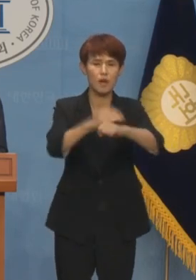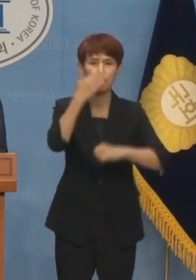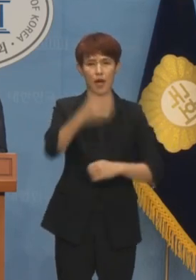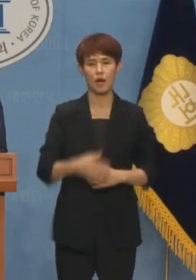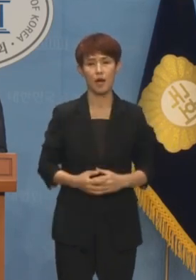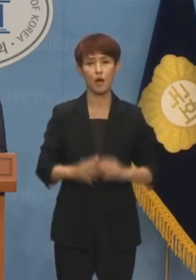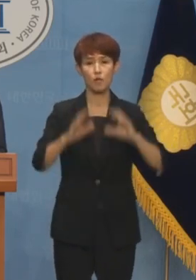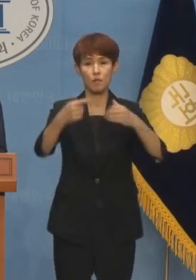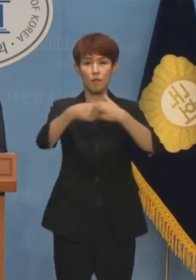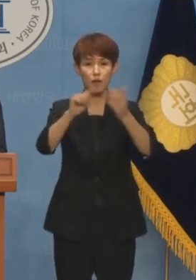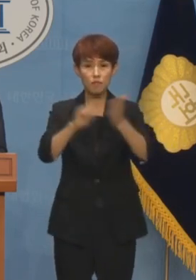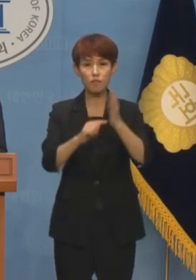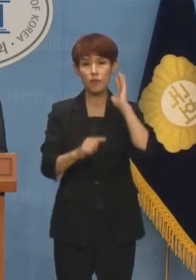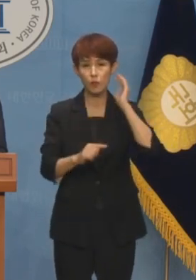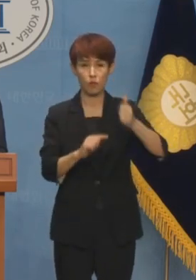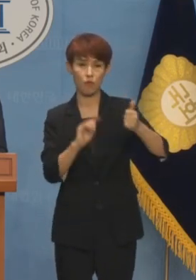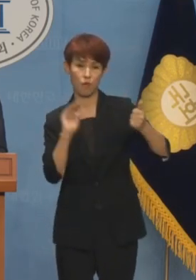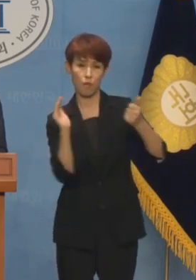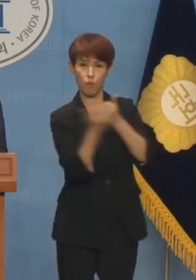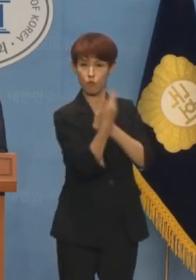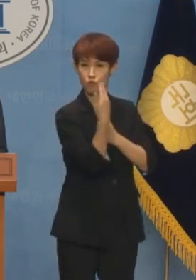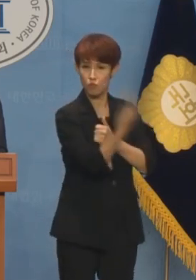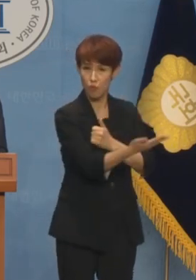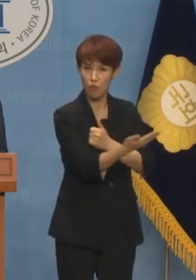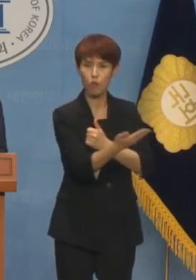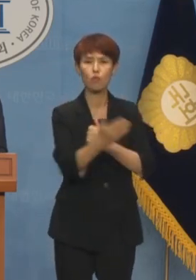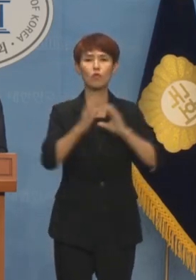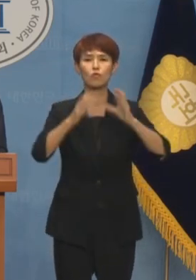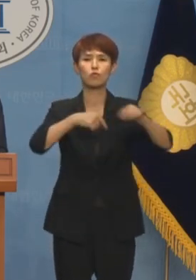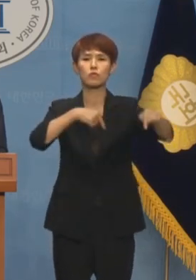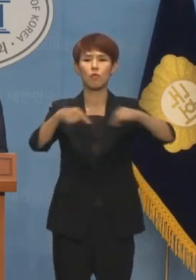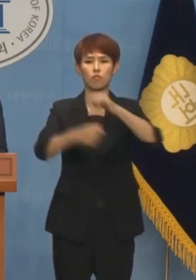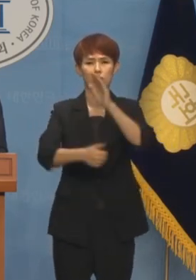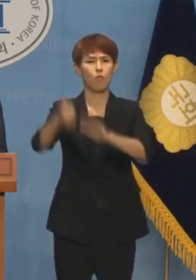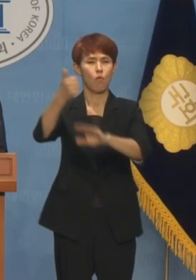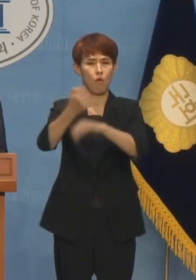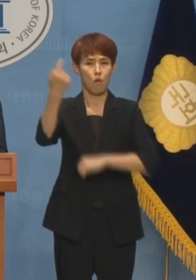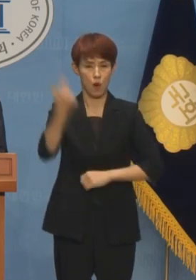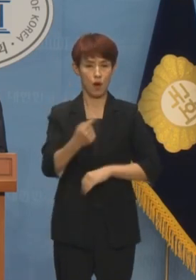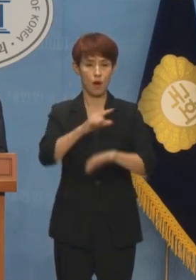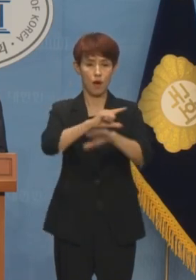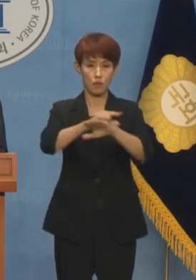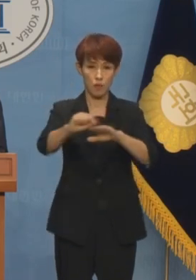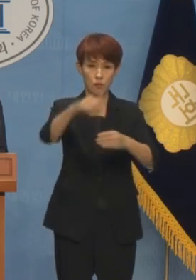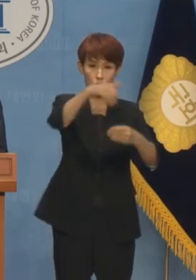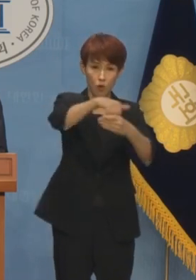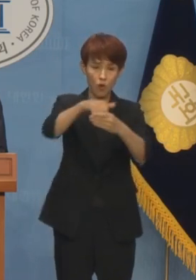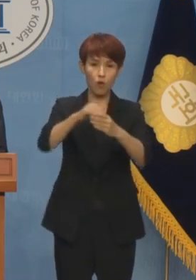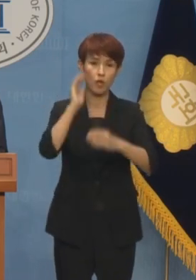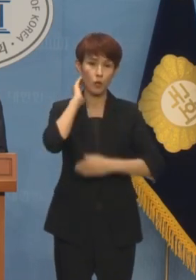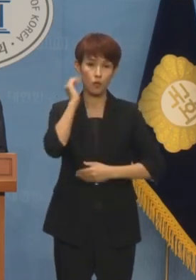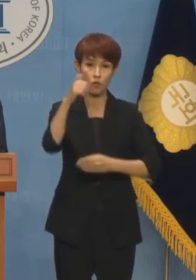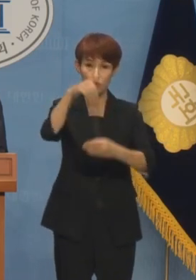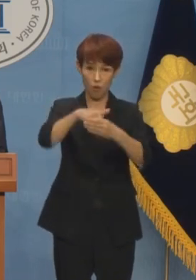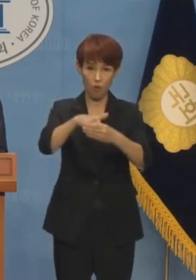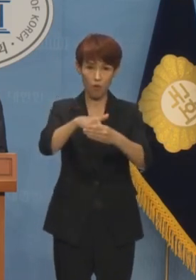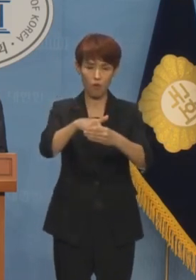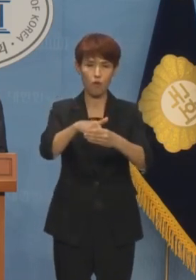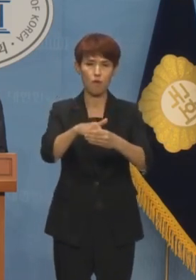민심이 대통령을 지켜주면 국정 성공은 물론 지방선거와 대선도 기대할 수